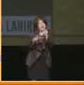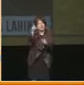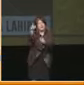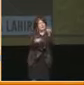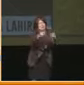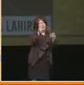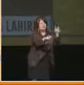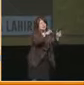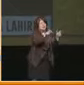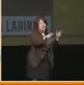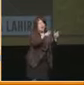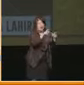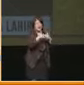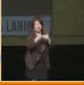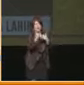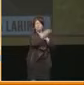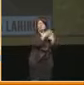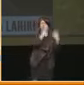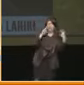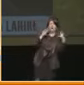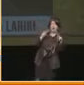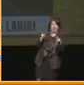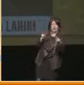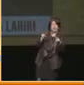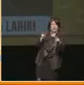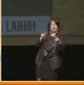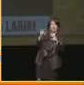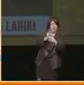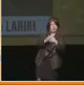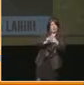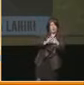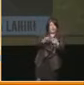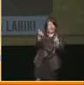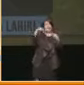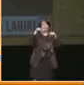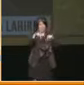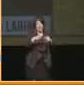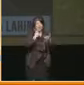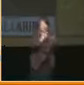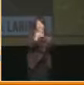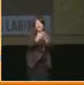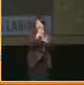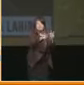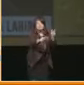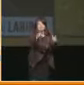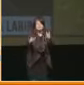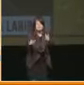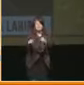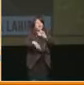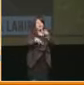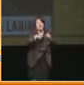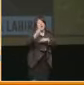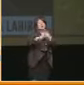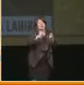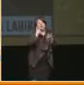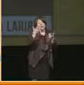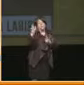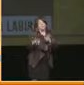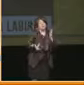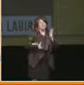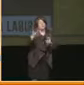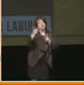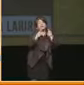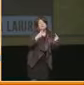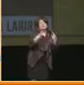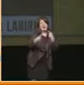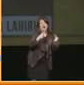guarda da fuori verrà a parlare a Salone del libro di Torino e poi Salone è anche un luogo di incontro fra grandi personalità della letteratura per esempio avremo un dialogo